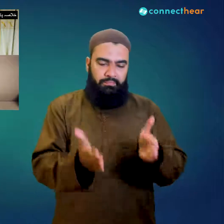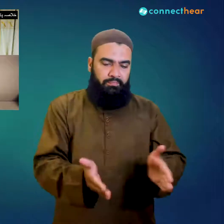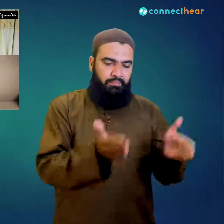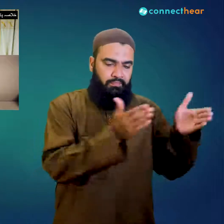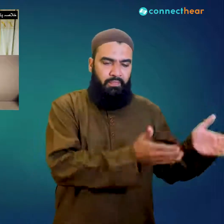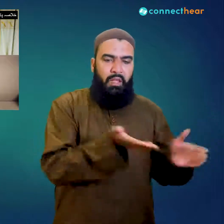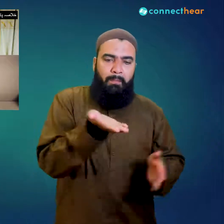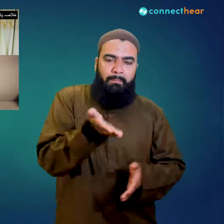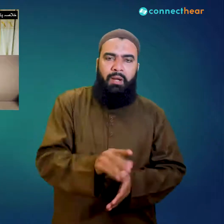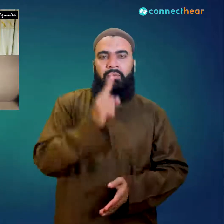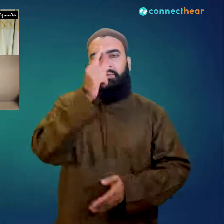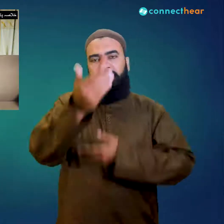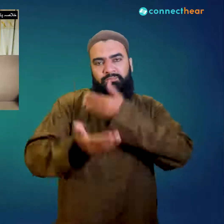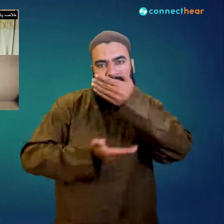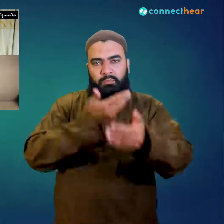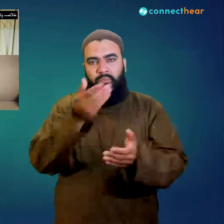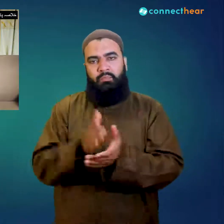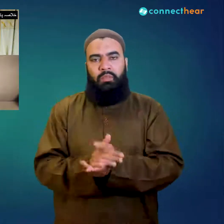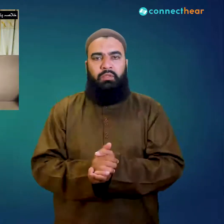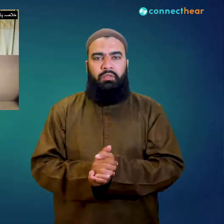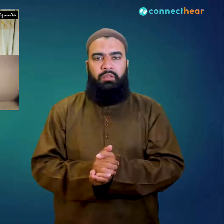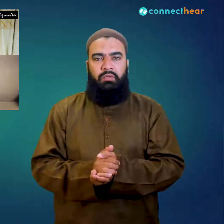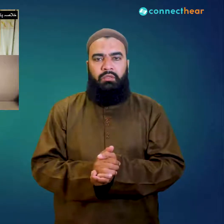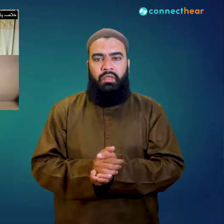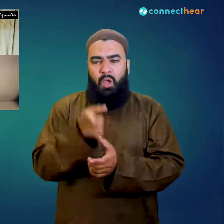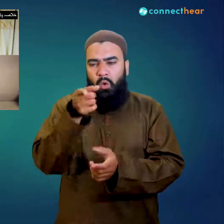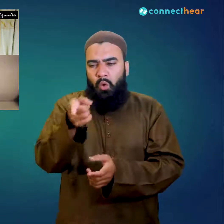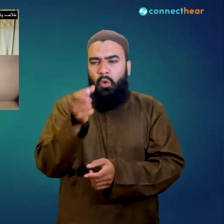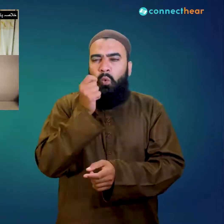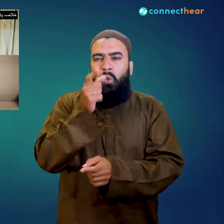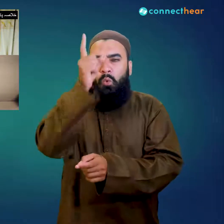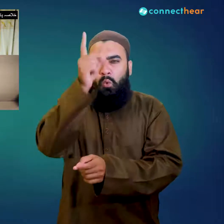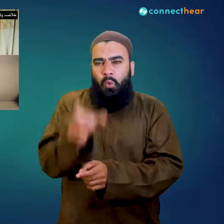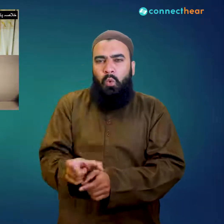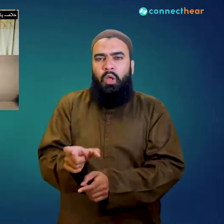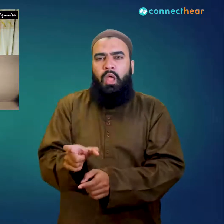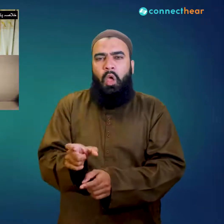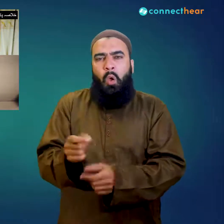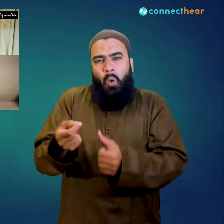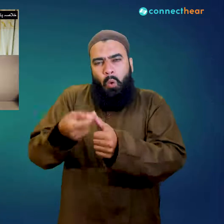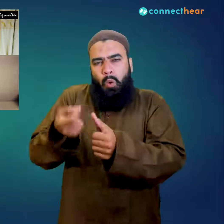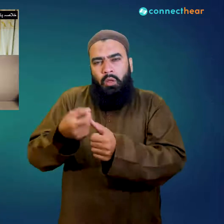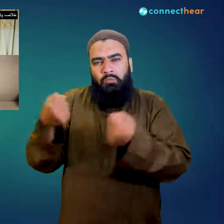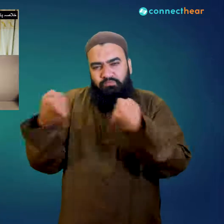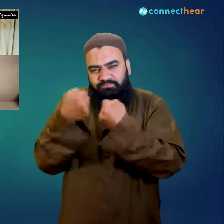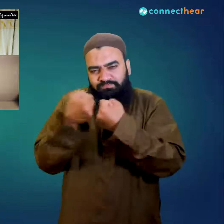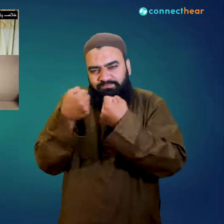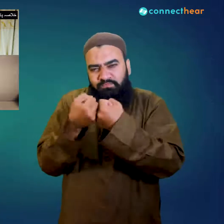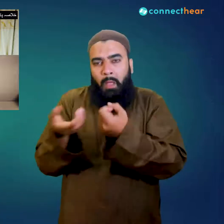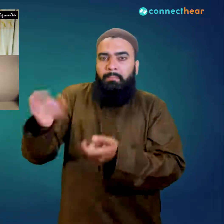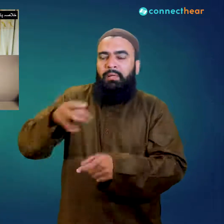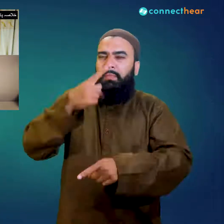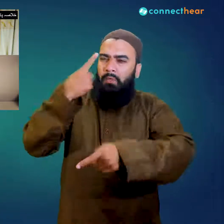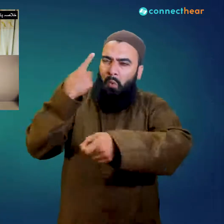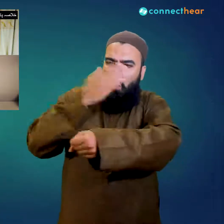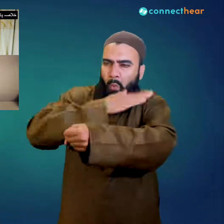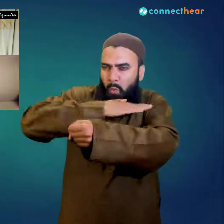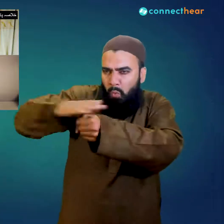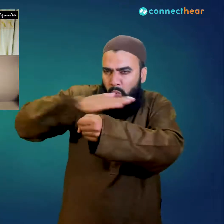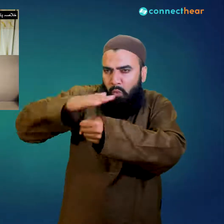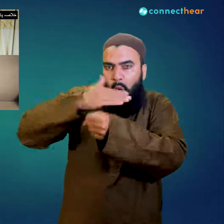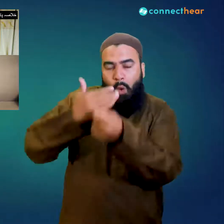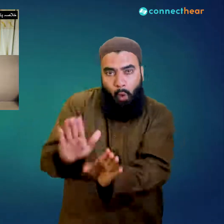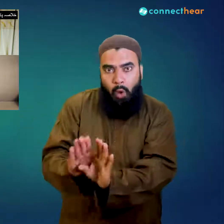یعنی اس قصاص کے قانون کو جب لاگو کیا جائے گا تو پھر یہ قتل، ناحق قتل والی صورت یہ ختم ہو جائے گی، اور اس